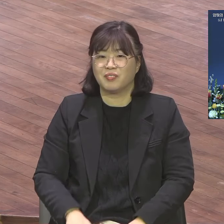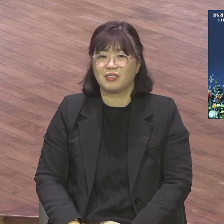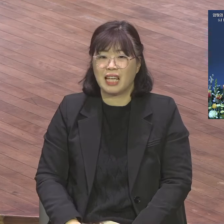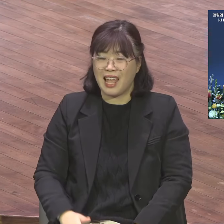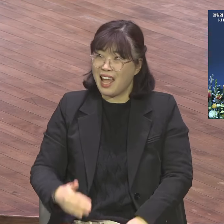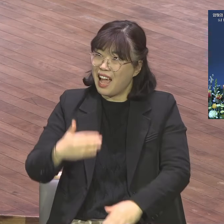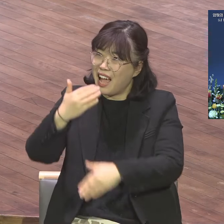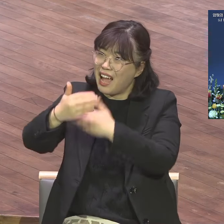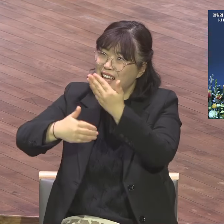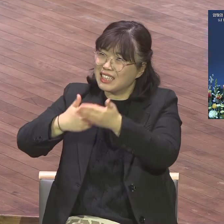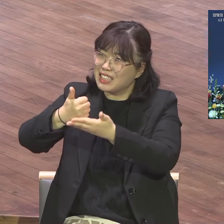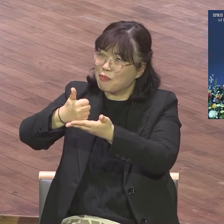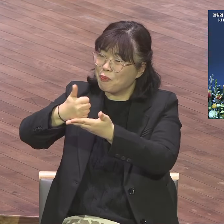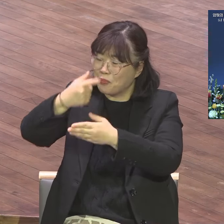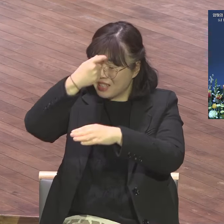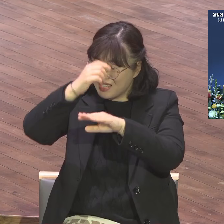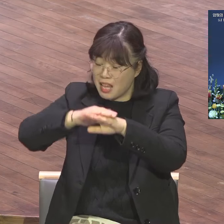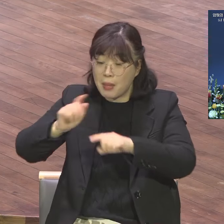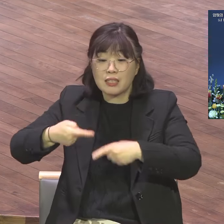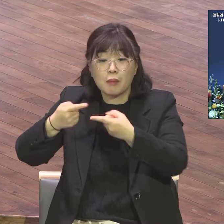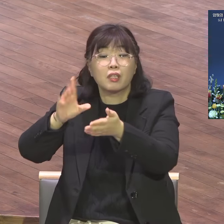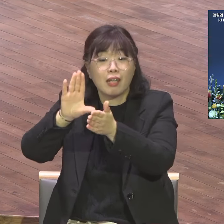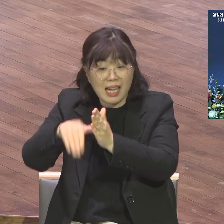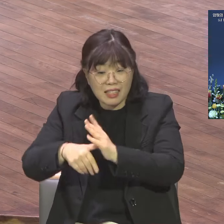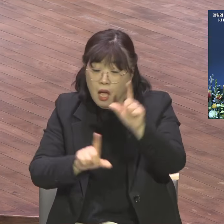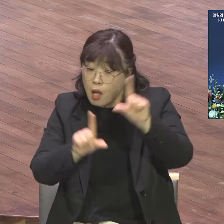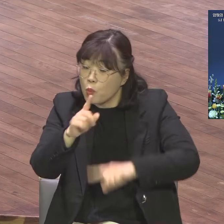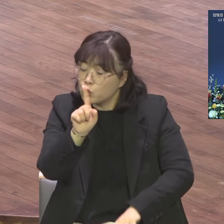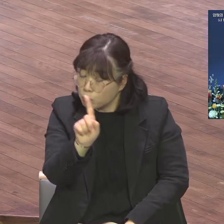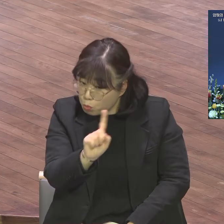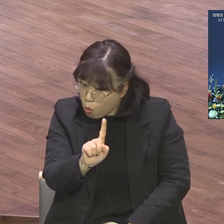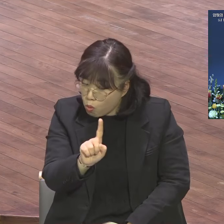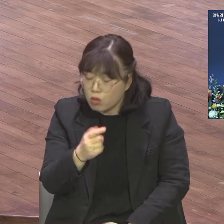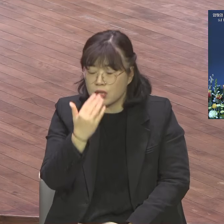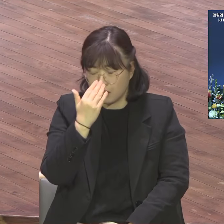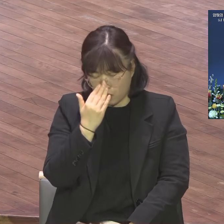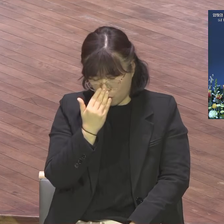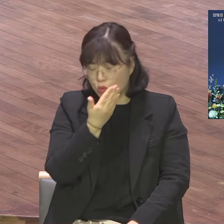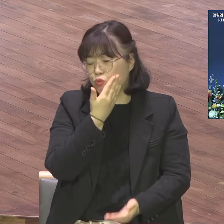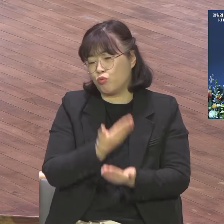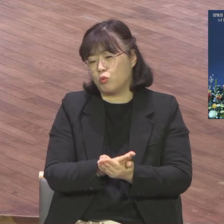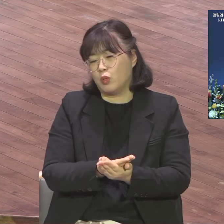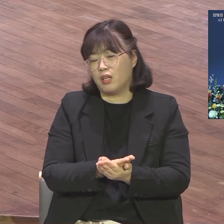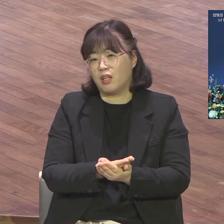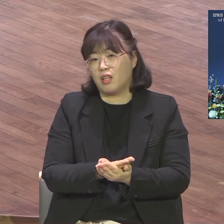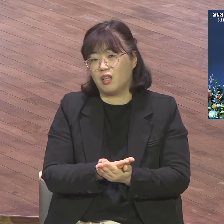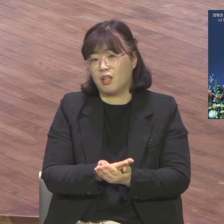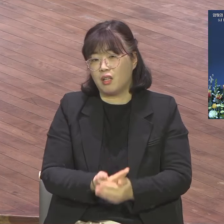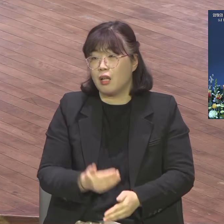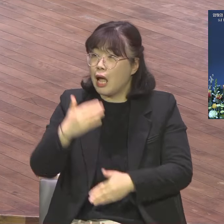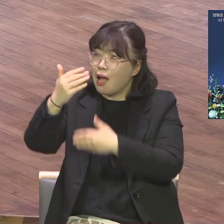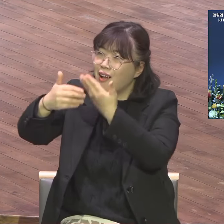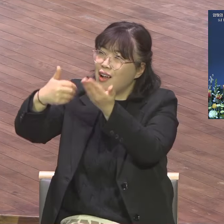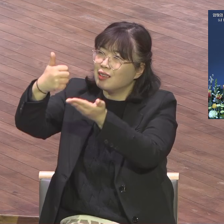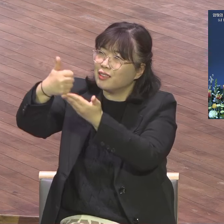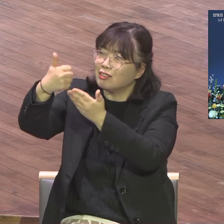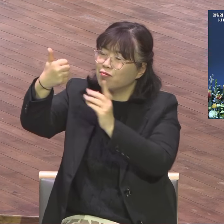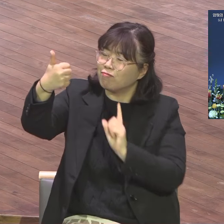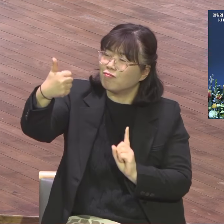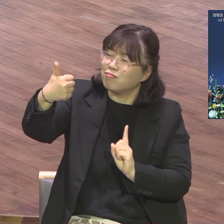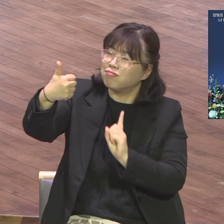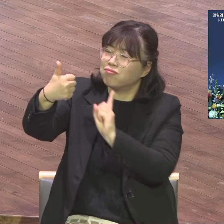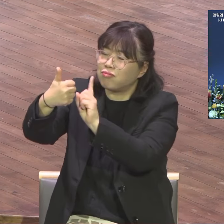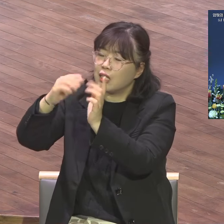앞에 우리가 나갈 때 일평생 신앙생활 하면서 무엇보다 하나님 앞에 겸손한 영적